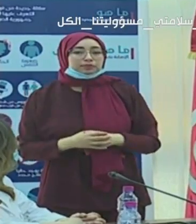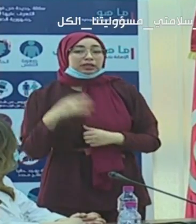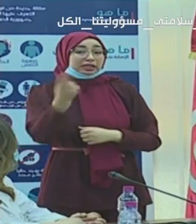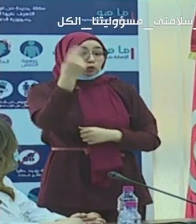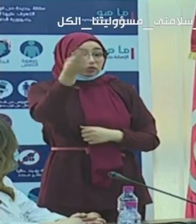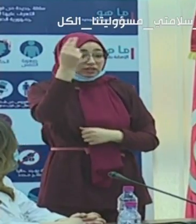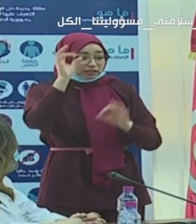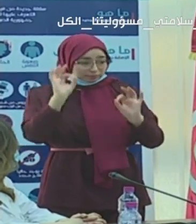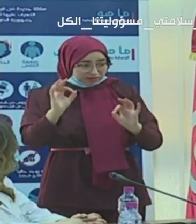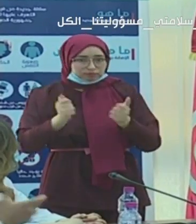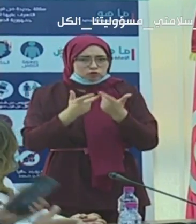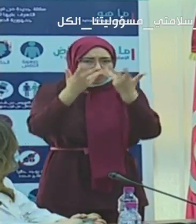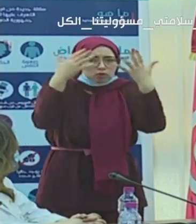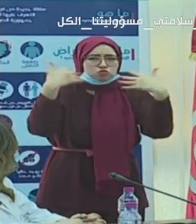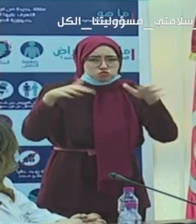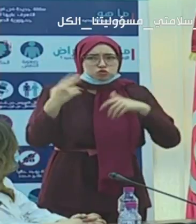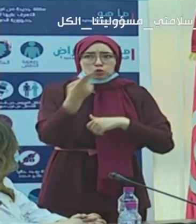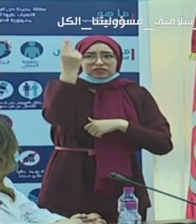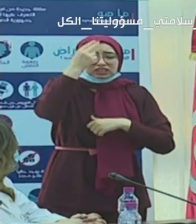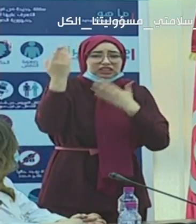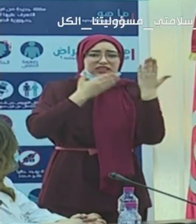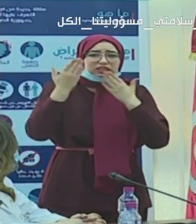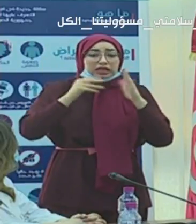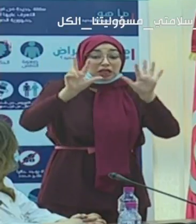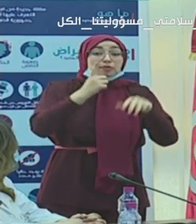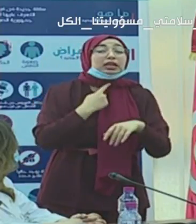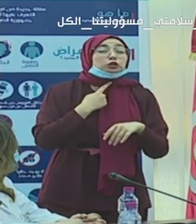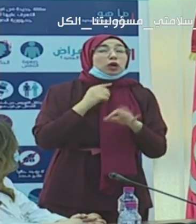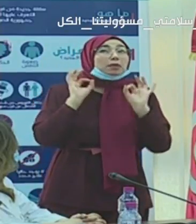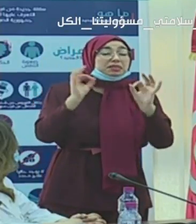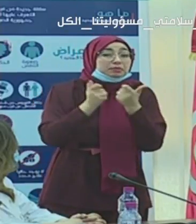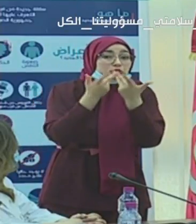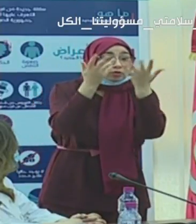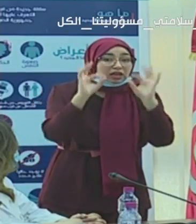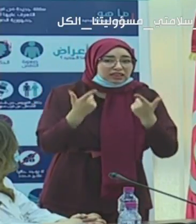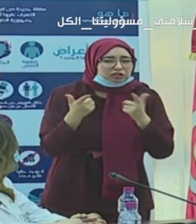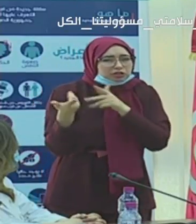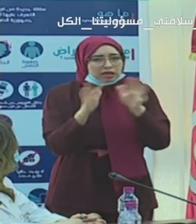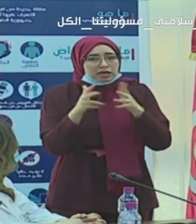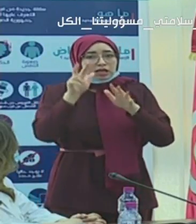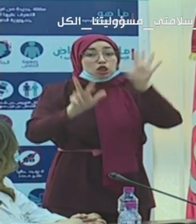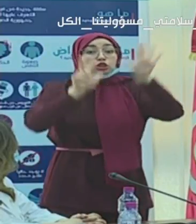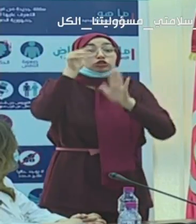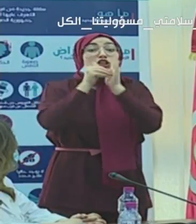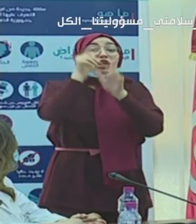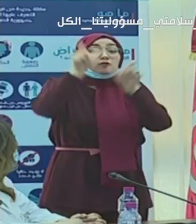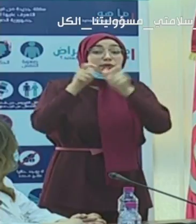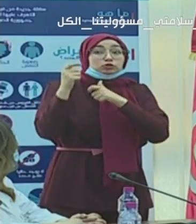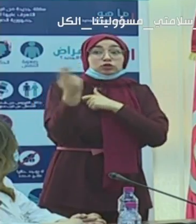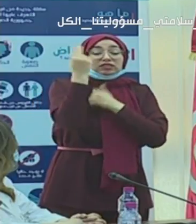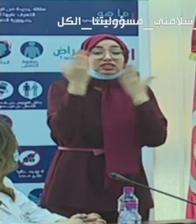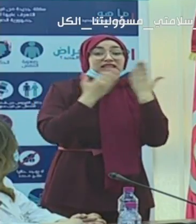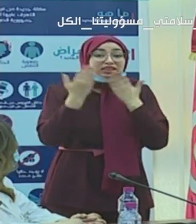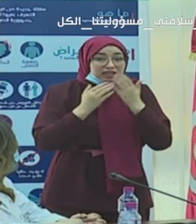عندنا أعداد كبيرة حسب تقريب توا اللي باش يرجعوا توا نهار 8 جوان، حسب تقريب 13000